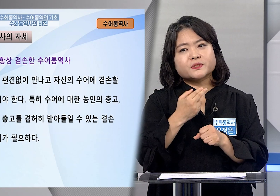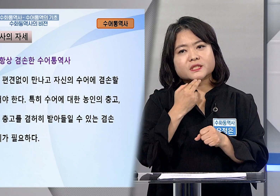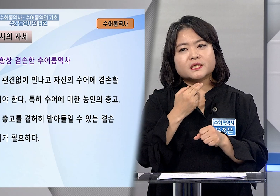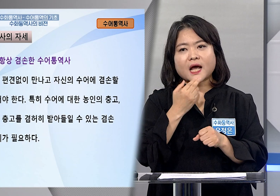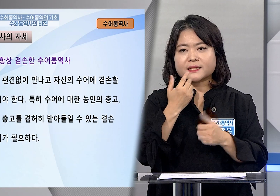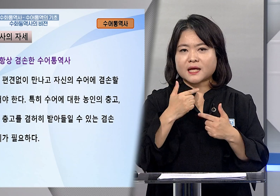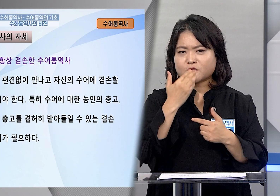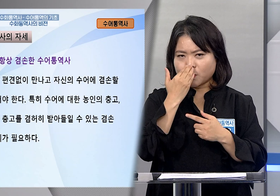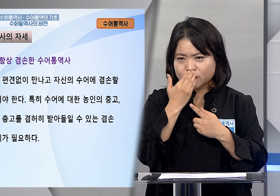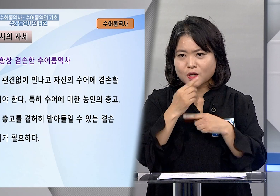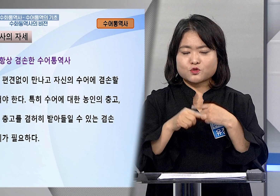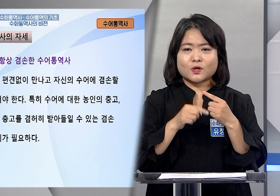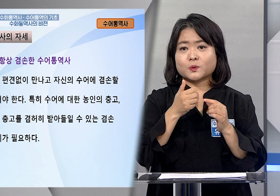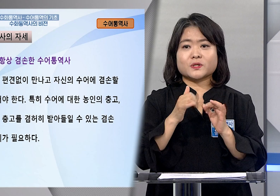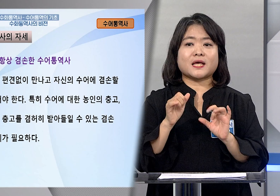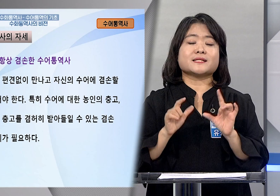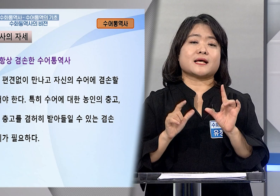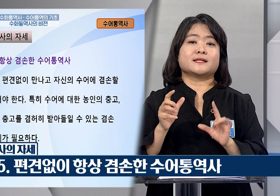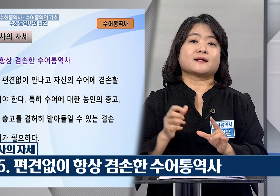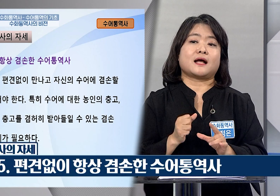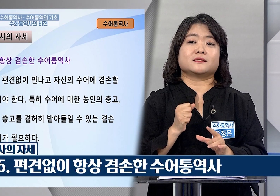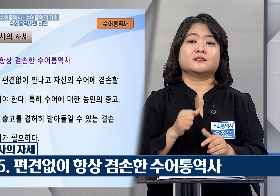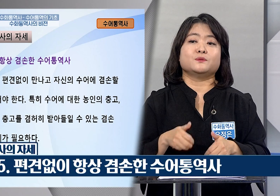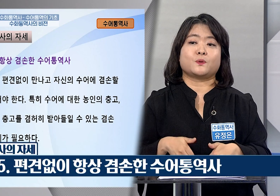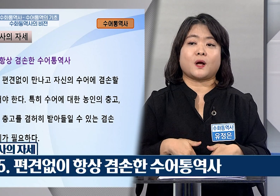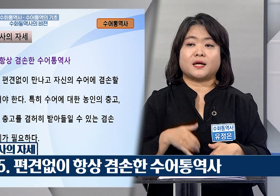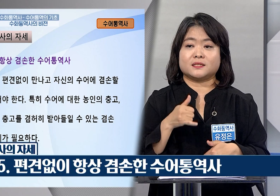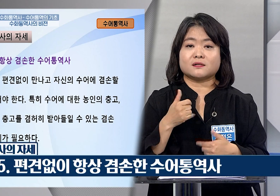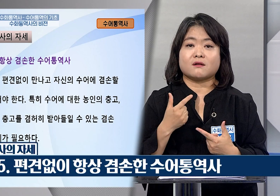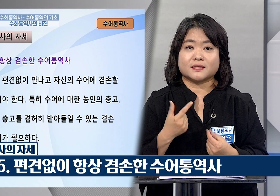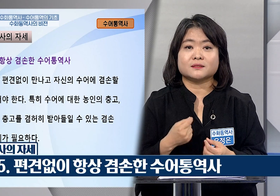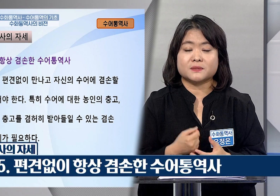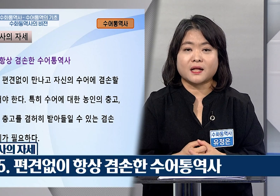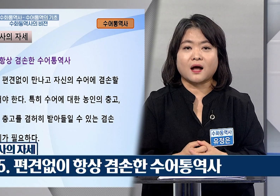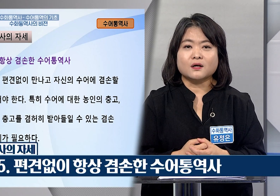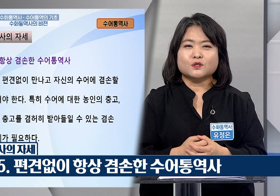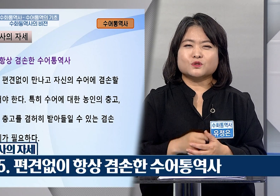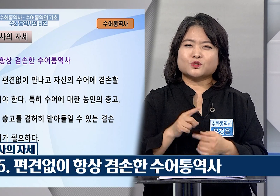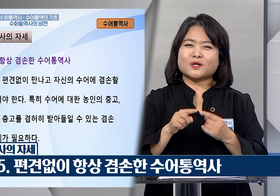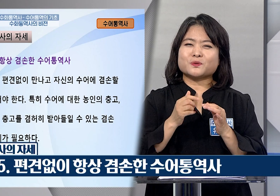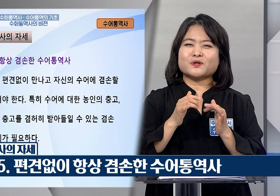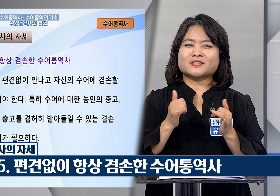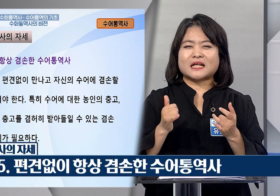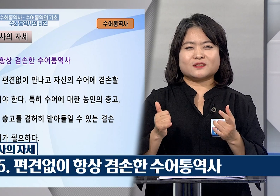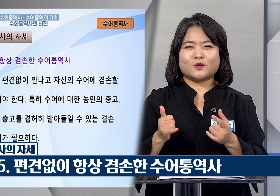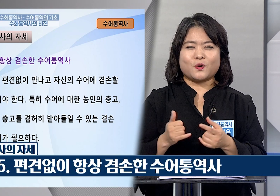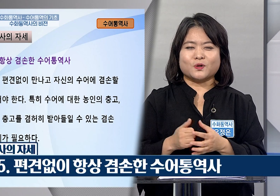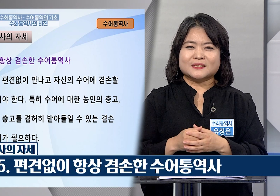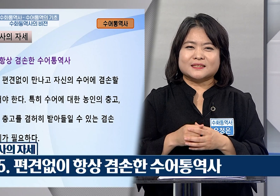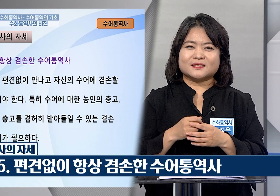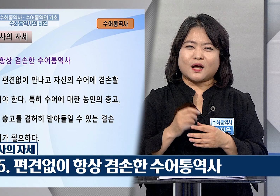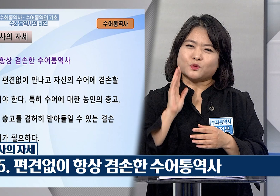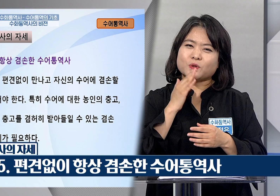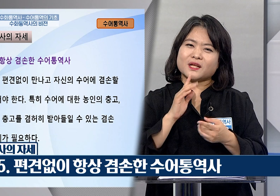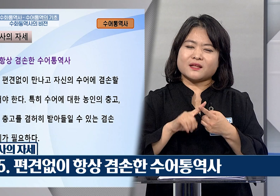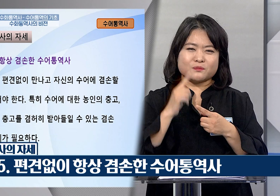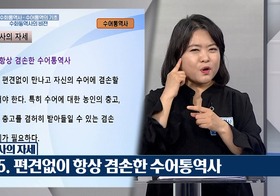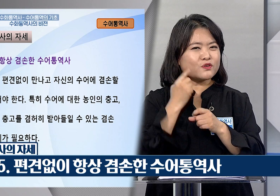없이 항상 겸손한 수화통역사의 자세를 가질 필요가 있을 것 같습니다. 우리 수화통역사들이요, 농인에 대한 편견을